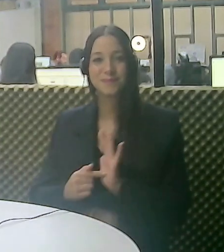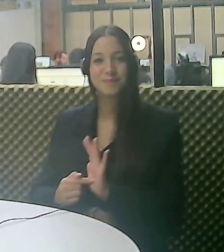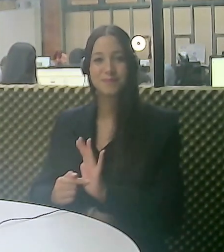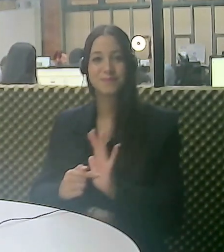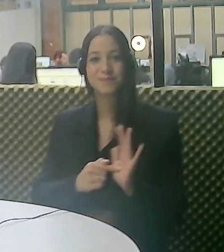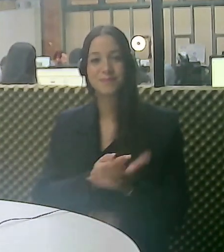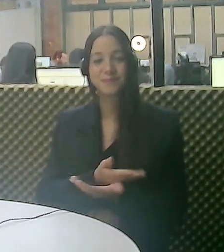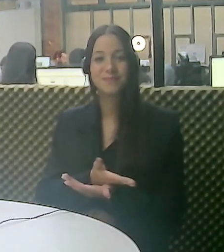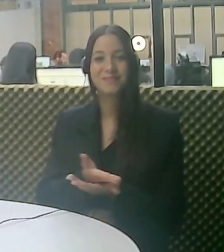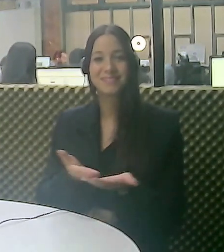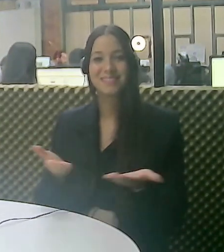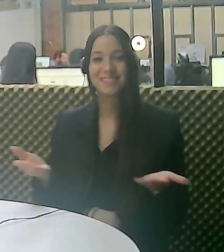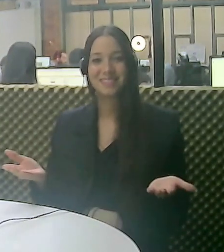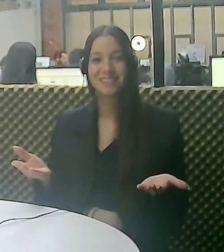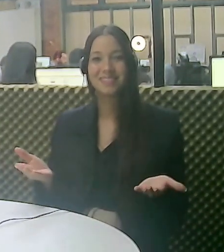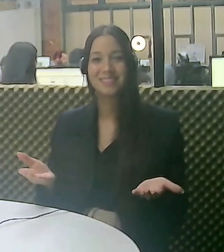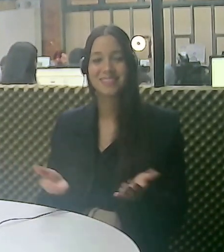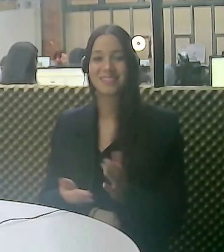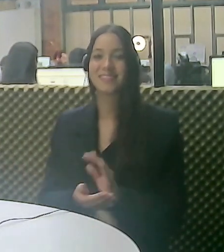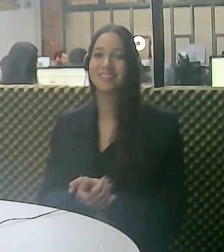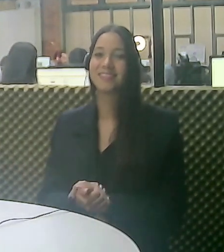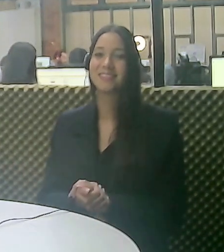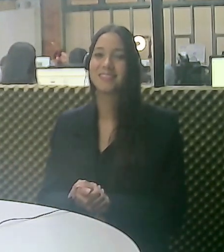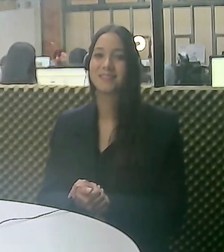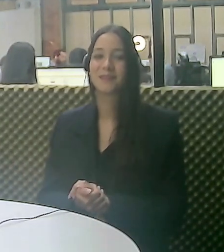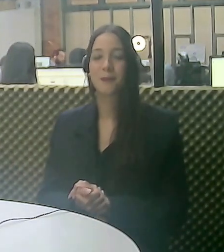Uberlândia no ar pra você.